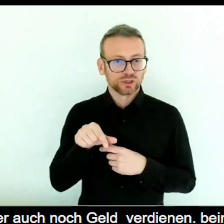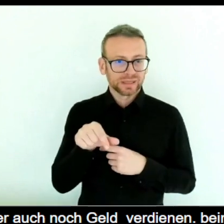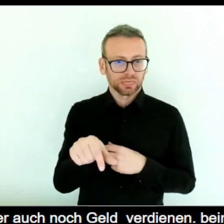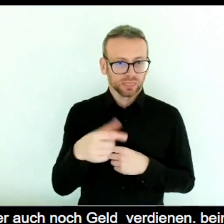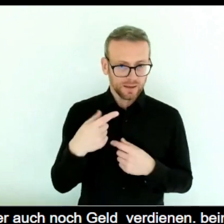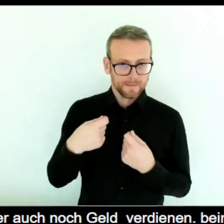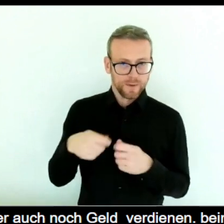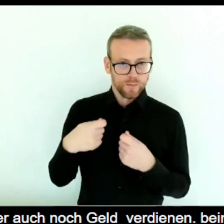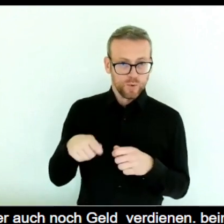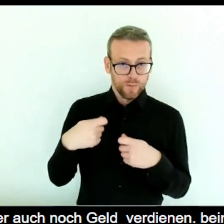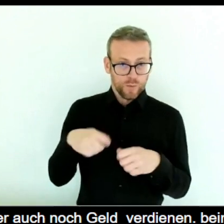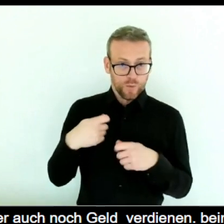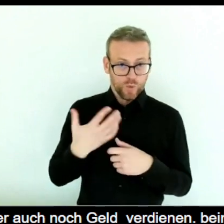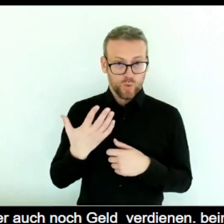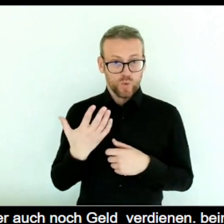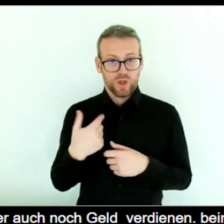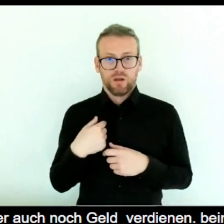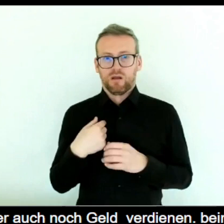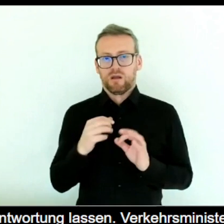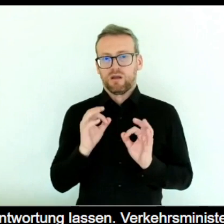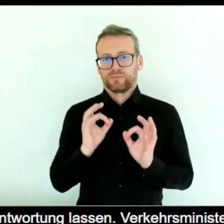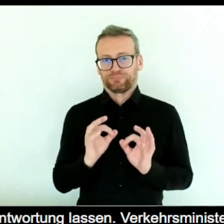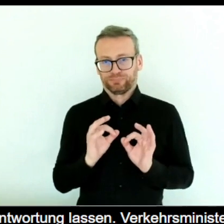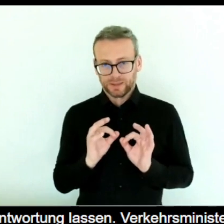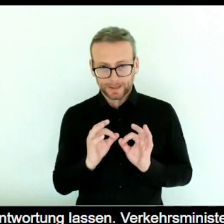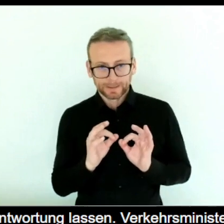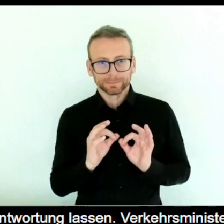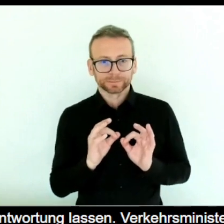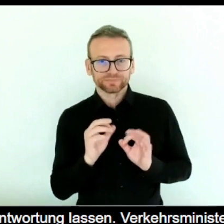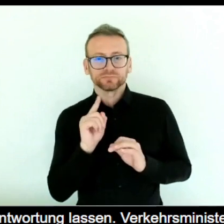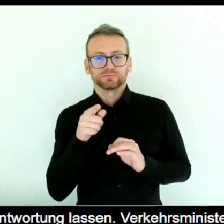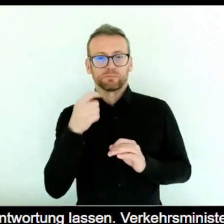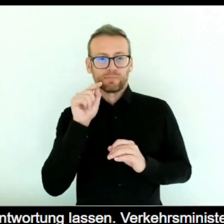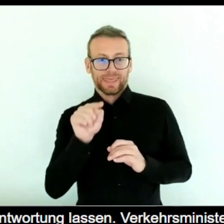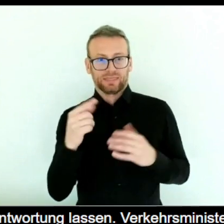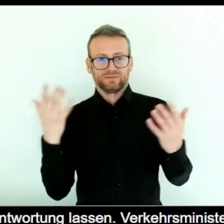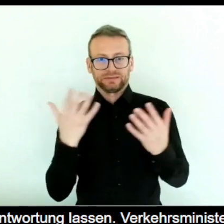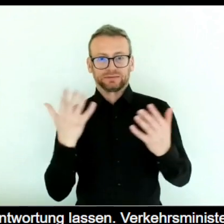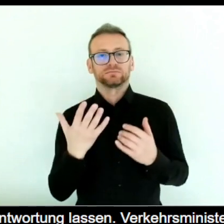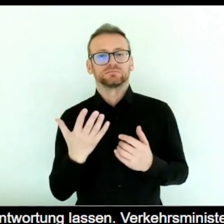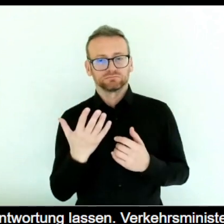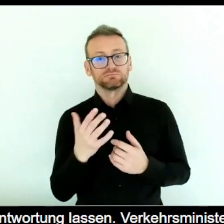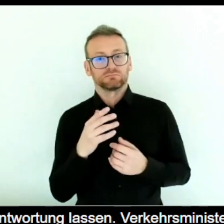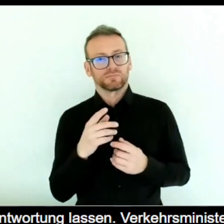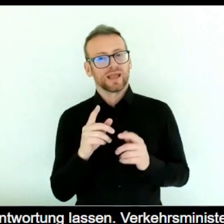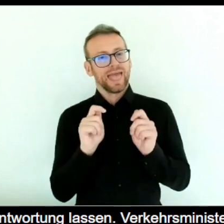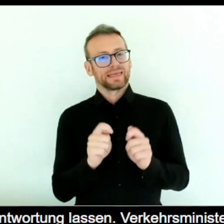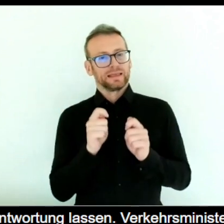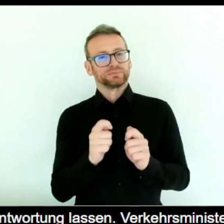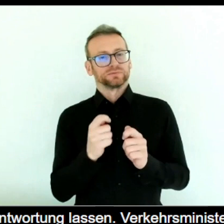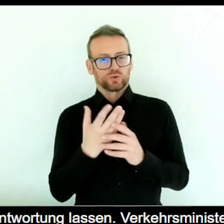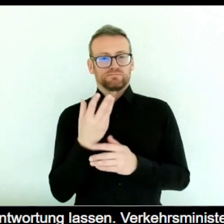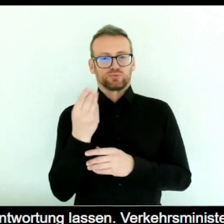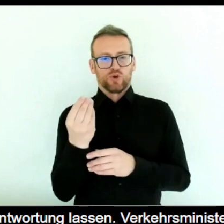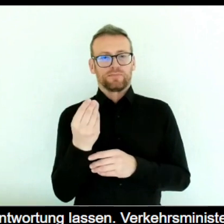Milliarden zu 2021. Bei den gestiegenen Preisen, die wir haben, weil sie kann hier nur auch